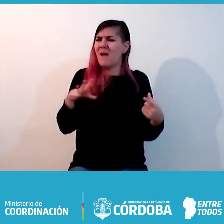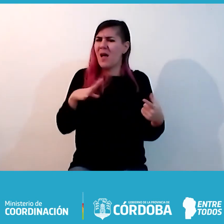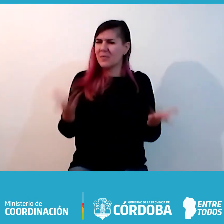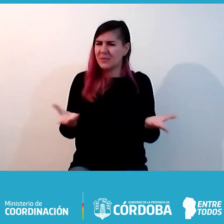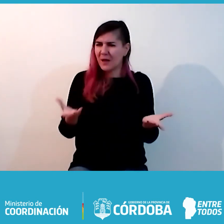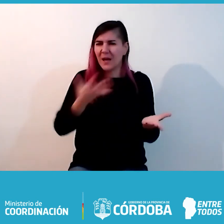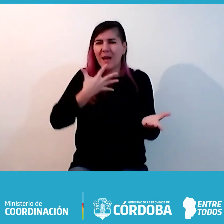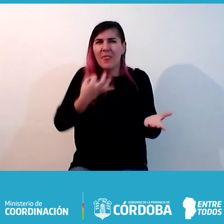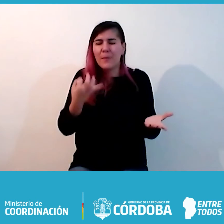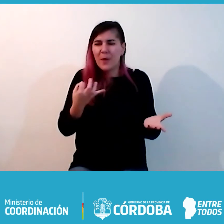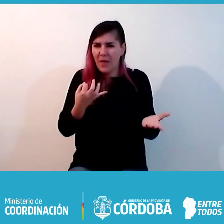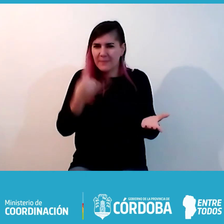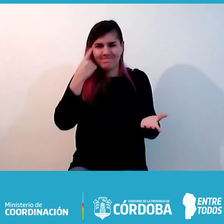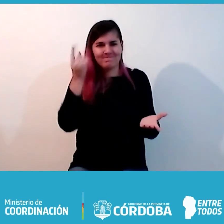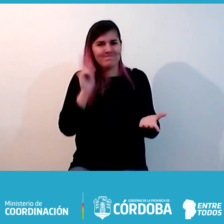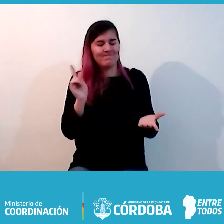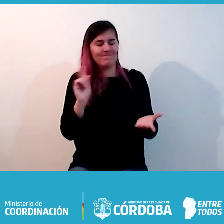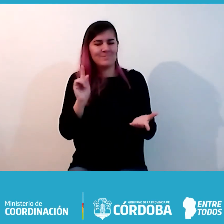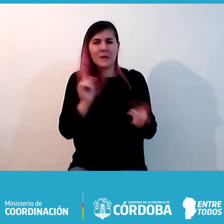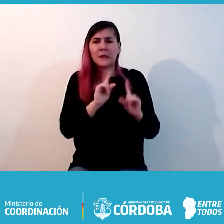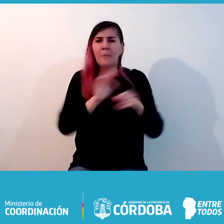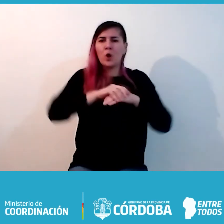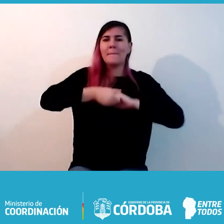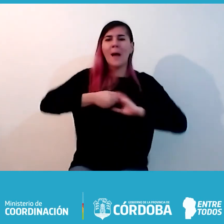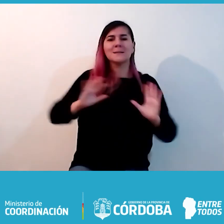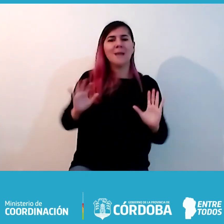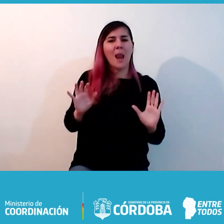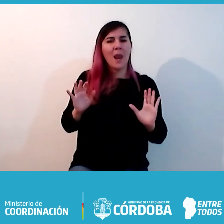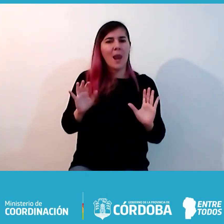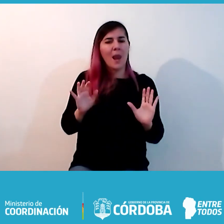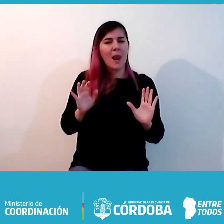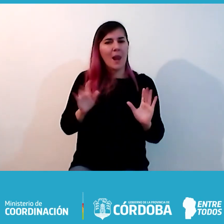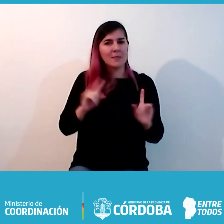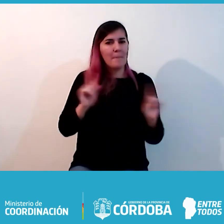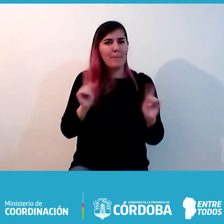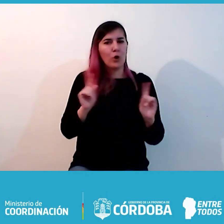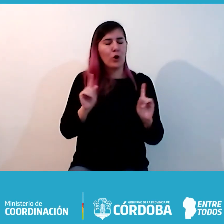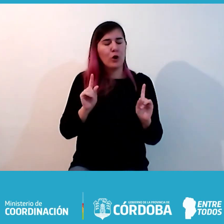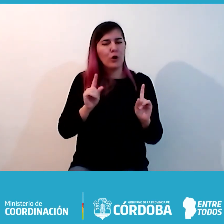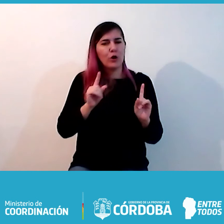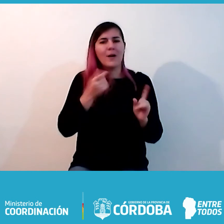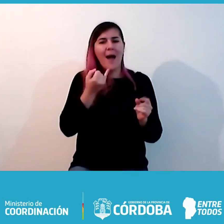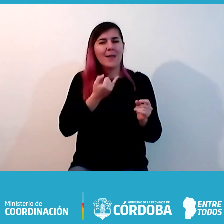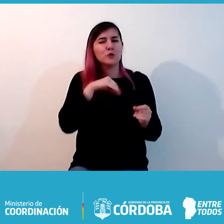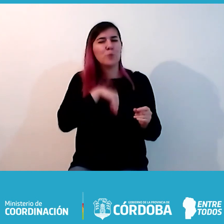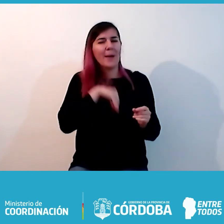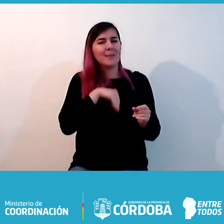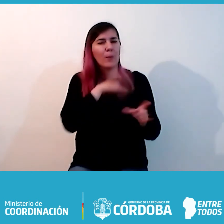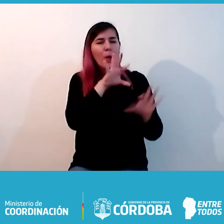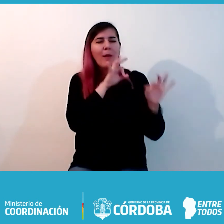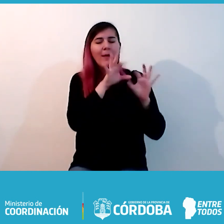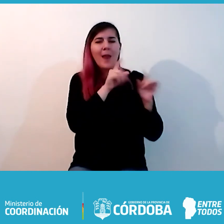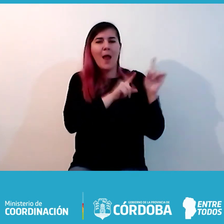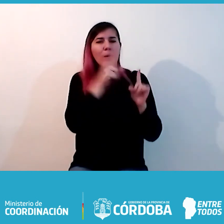de credibilidad. Además, no es imparcial, los documentos fueron seleccionados de manera subjetiva, procede a mencionar los